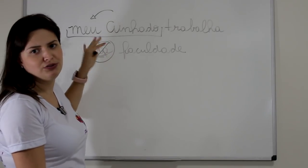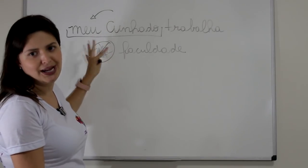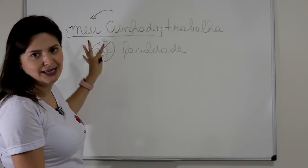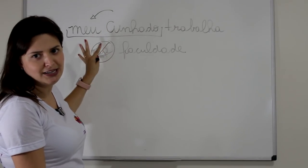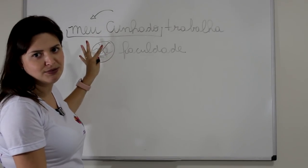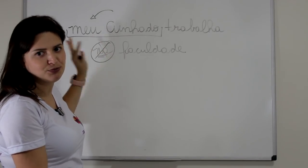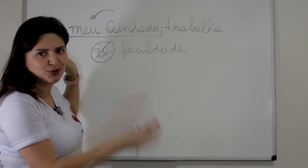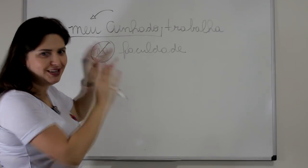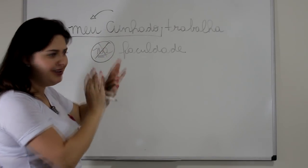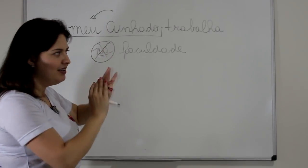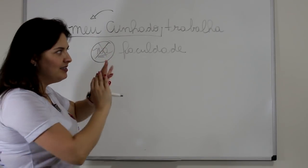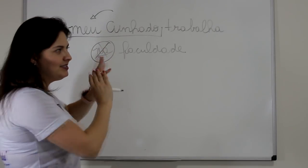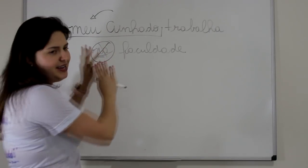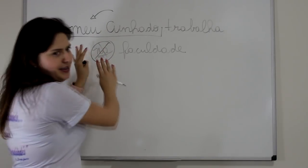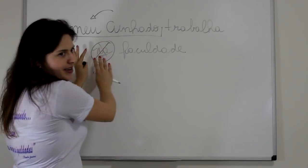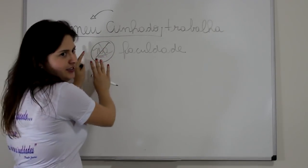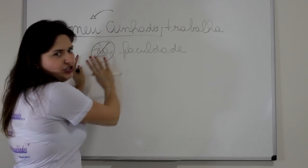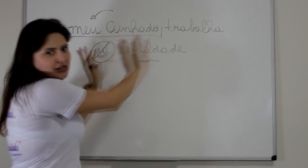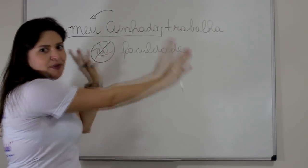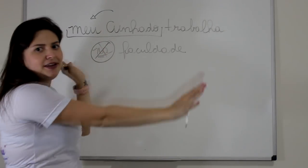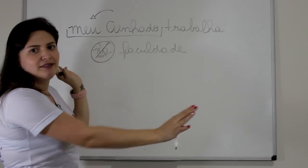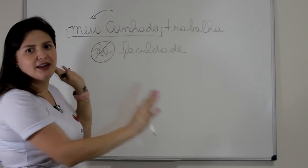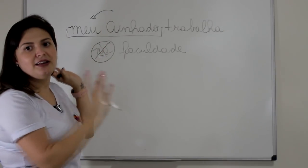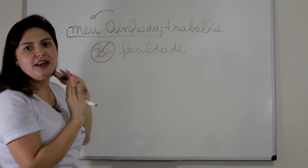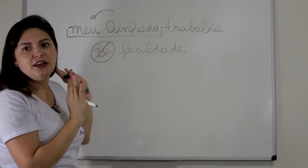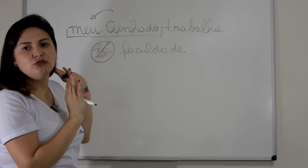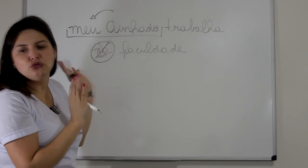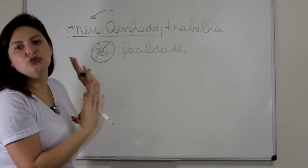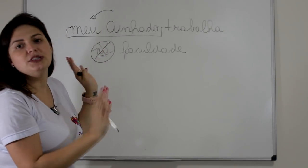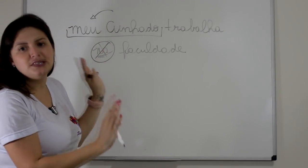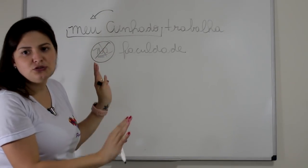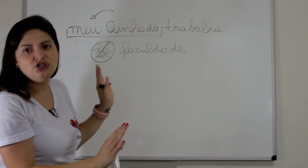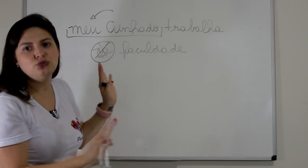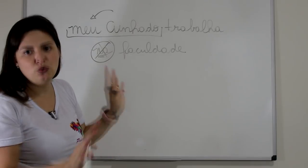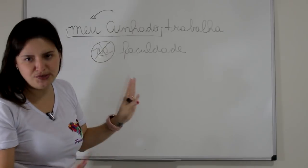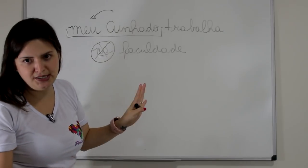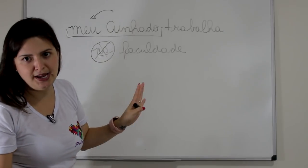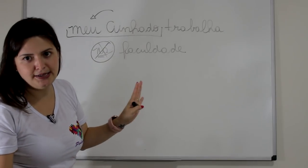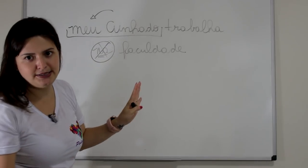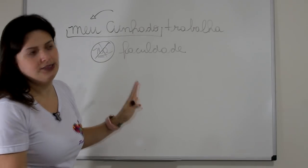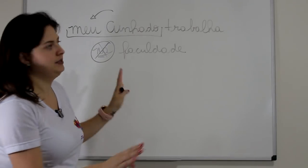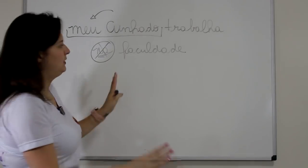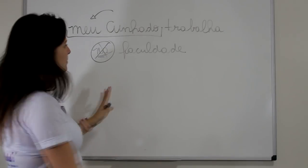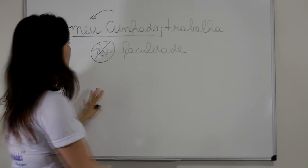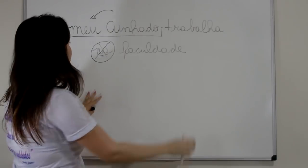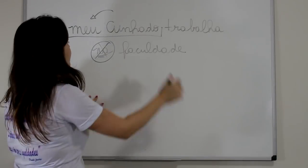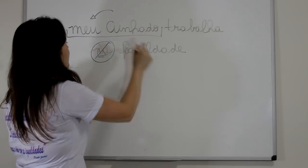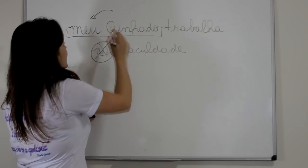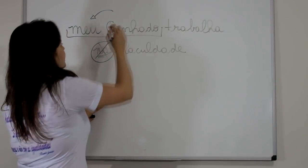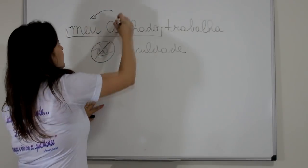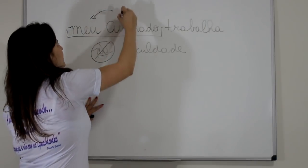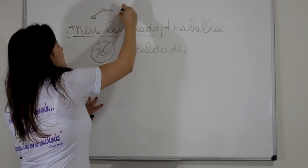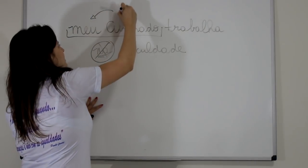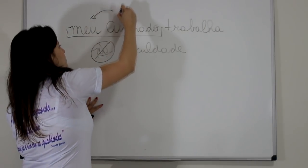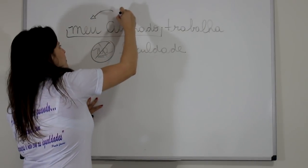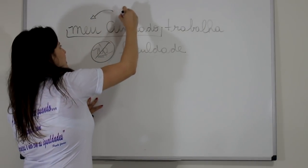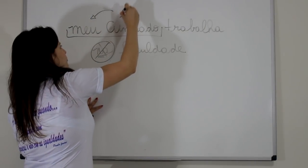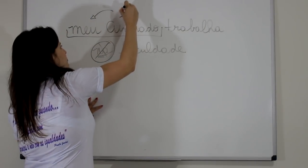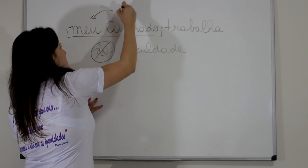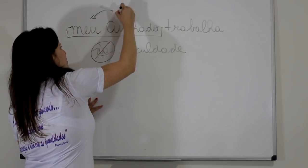na em libras porque sem ele já dá para entender tudo que está sendo dito com os sinais, tá bom? Então aqui, cunhado meu